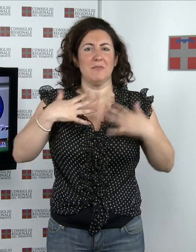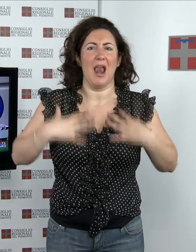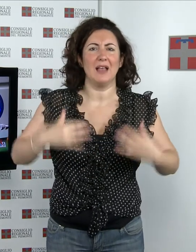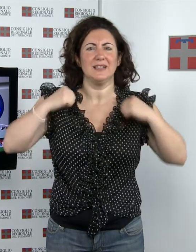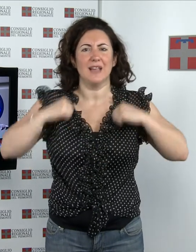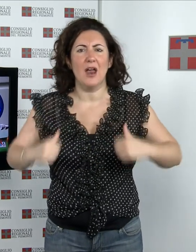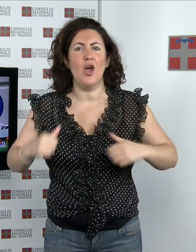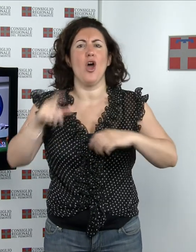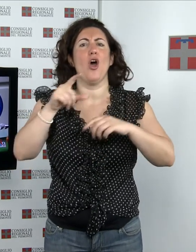logo del